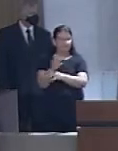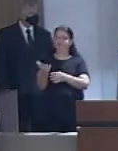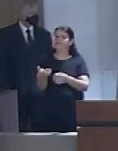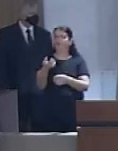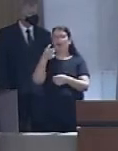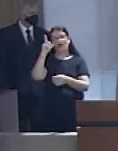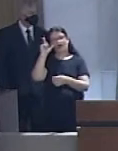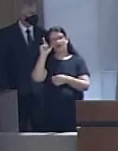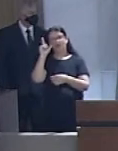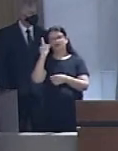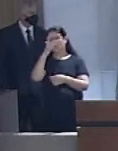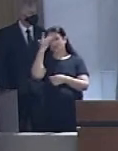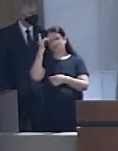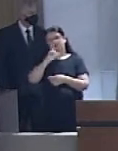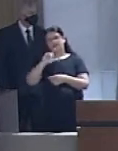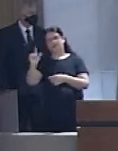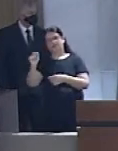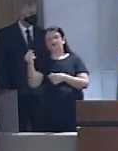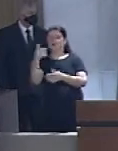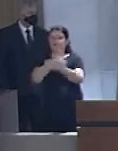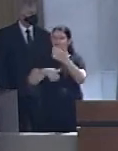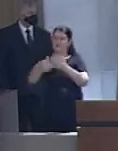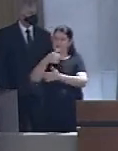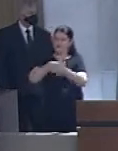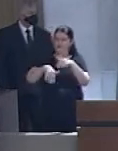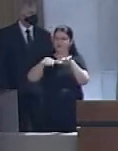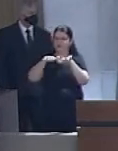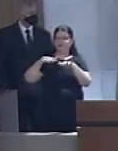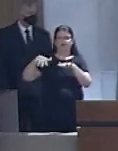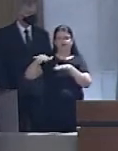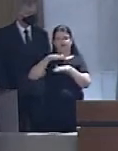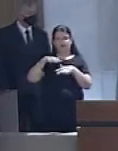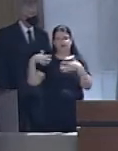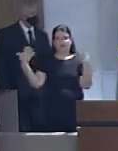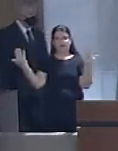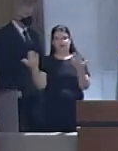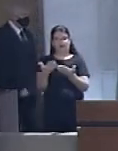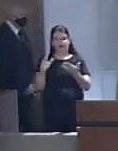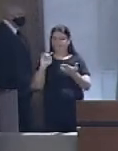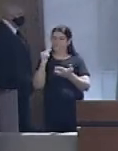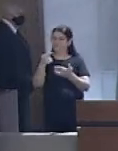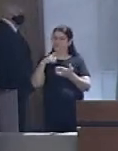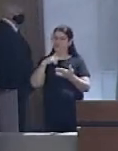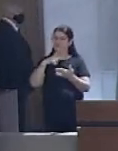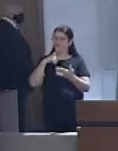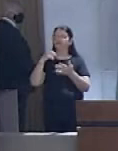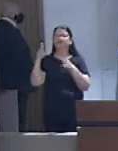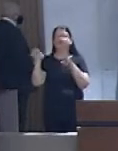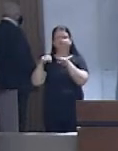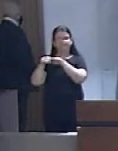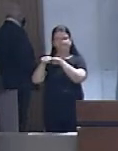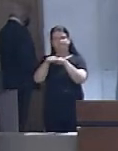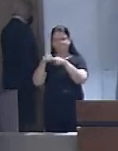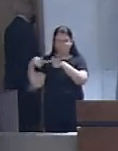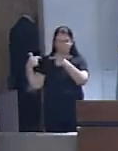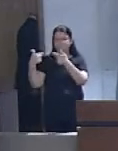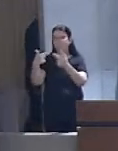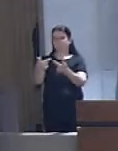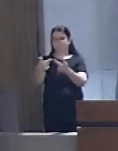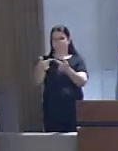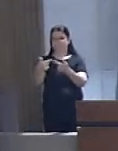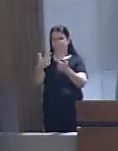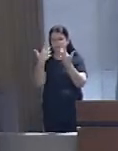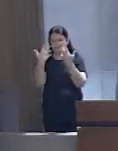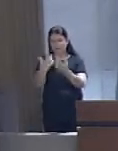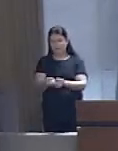desde ontem, para vir participar dessa audiência pública. Nós estaremos na mesma trincheira de luta e